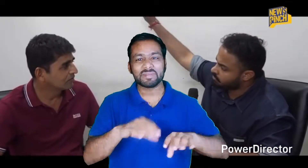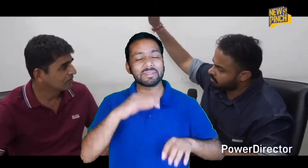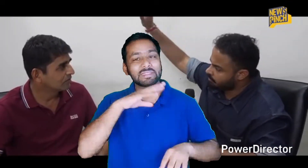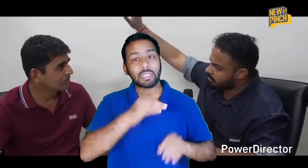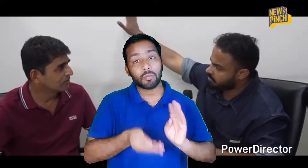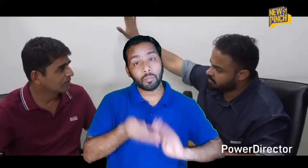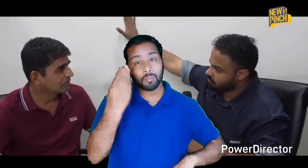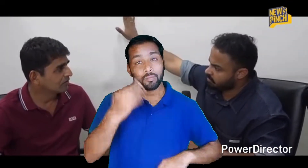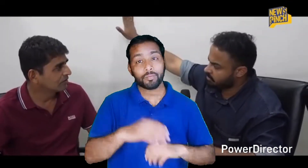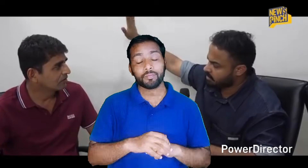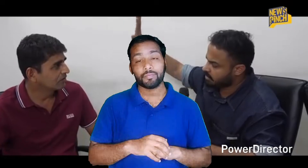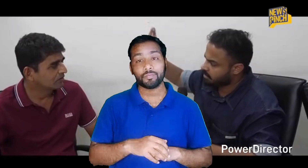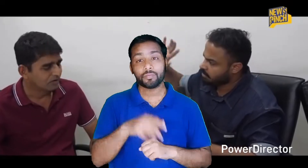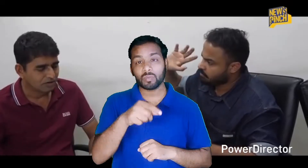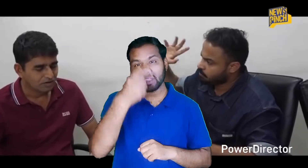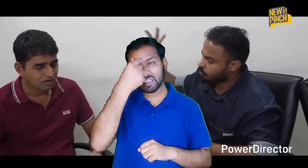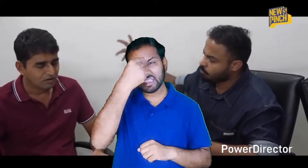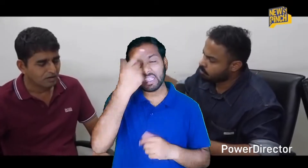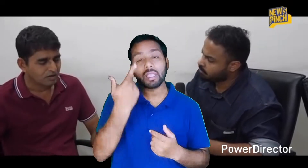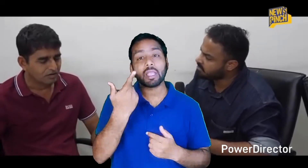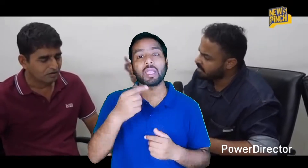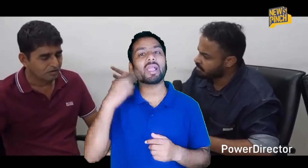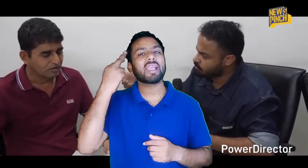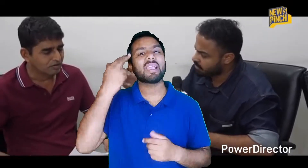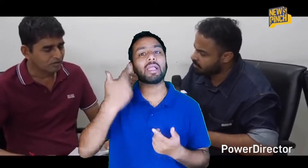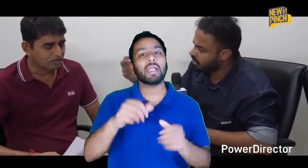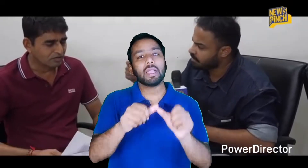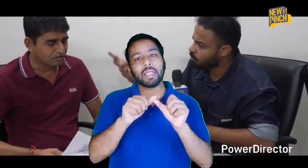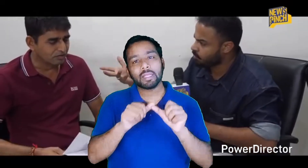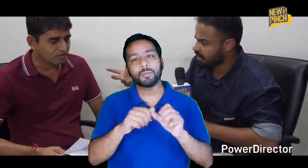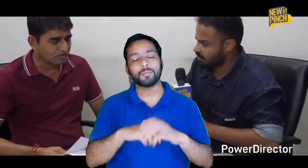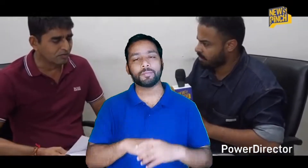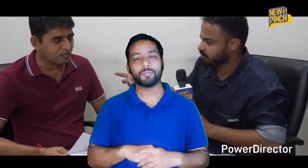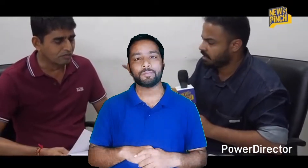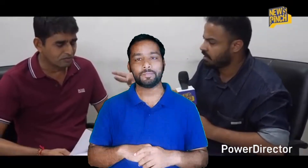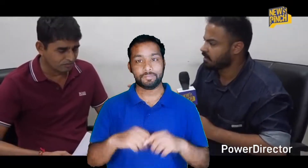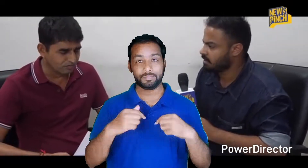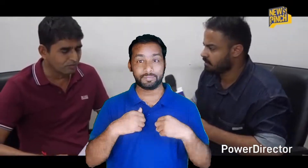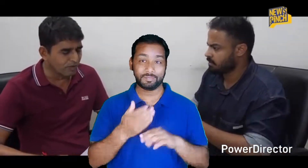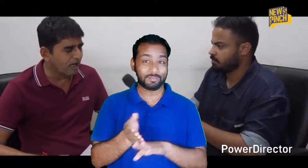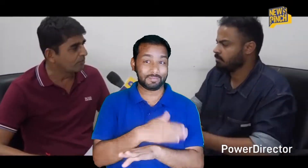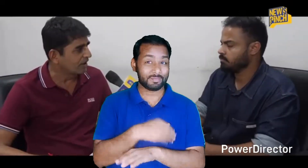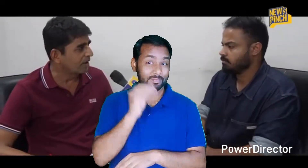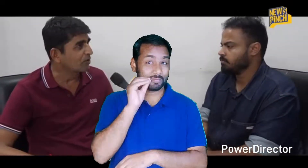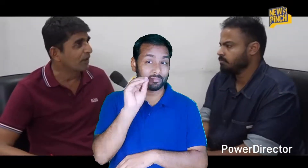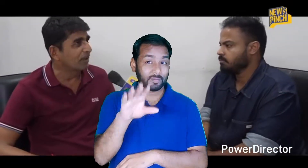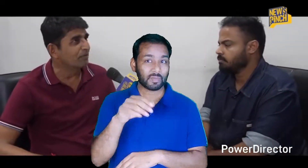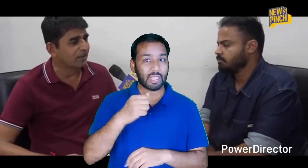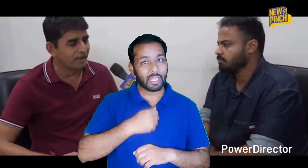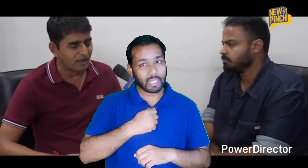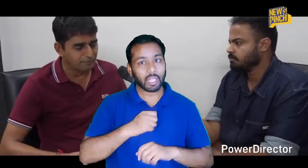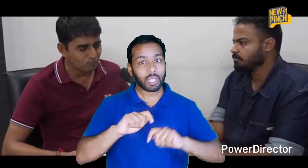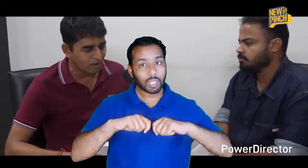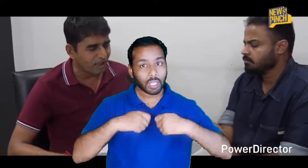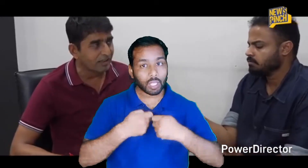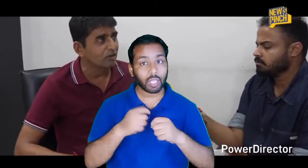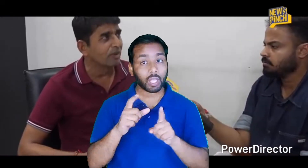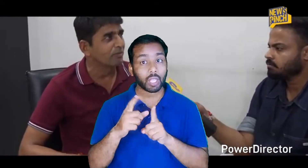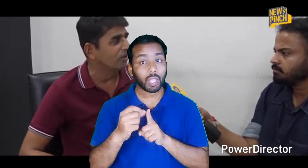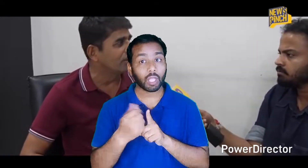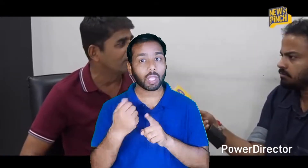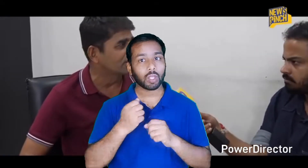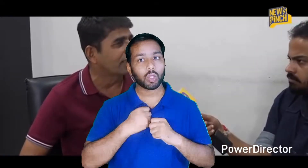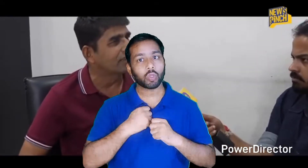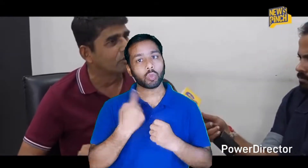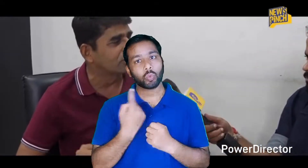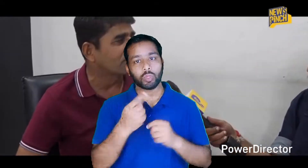में भी बहुत गंदा पानी जाता हुआ दिख रहा है। वो उस समस्या क्यों है, क्या ऐसा हो क्या रहा है? मैं आपसे कारण जानना चाहता हूँ। मैंने आपको पहले ही बताया, हमारी जो